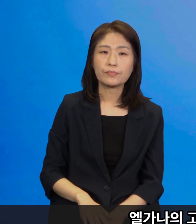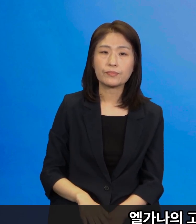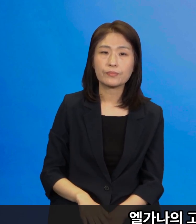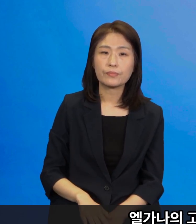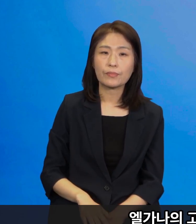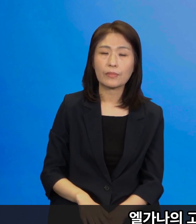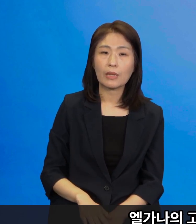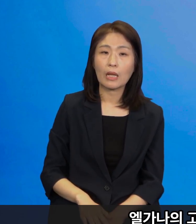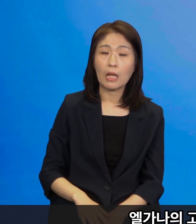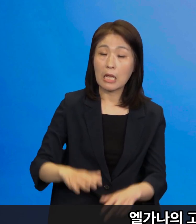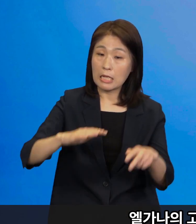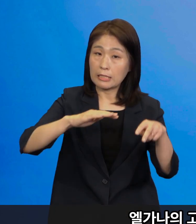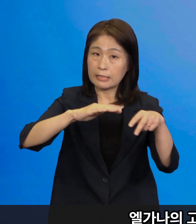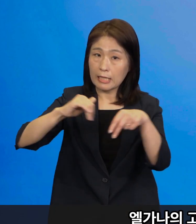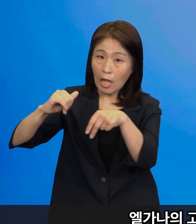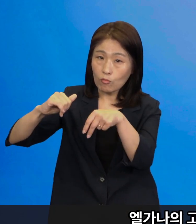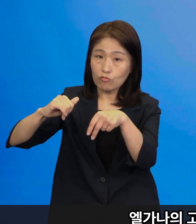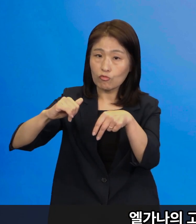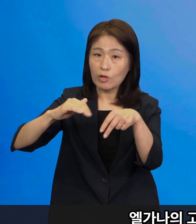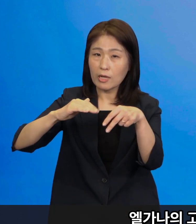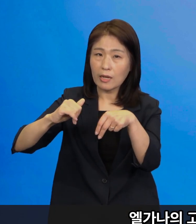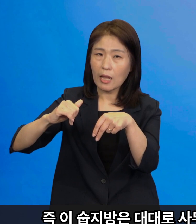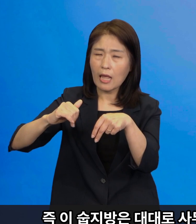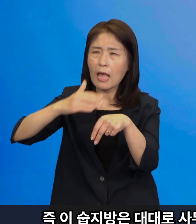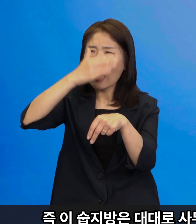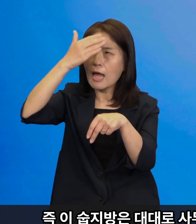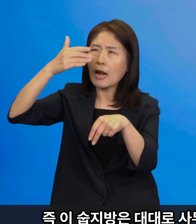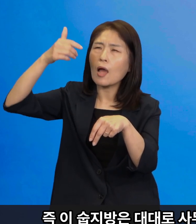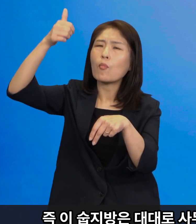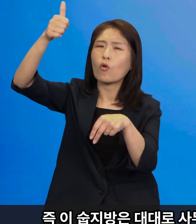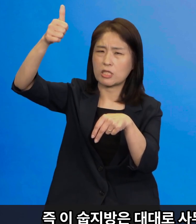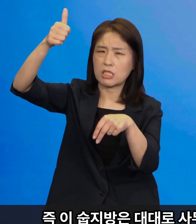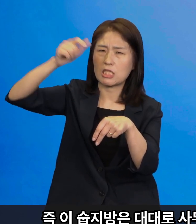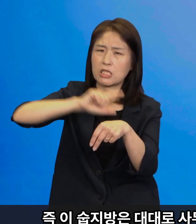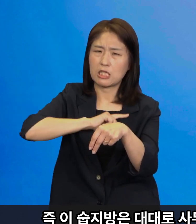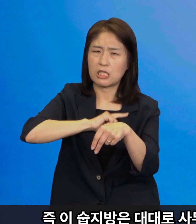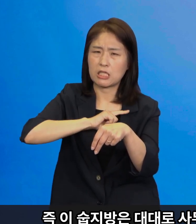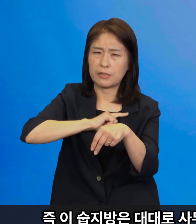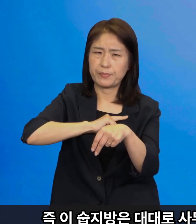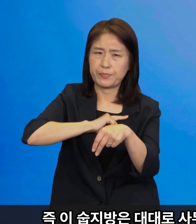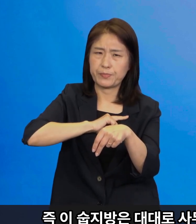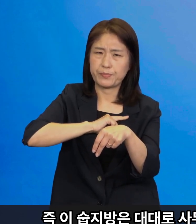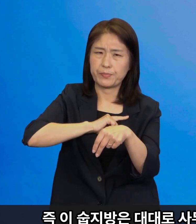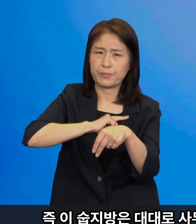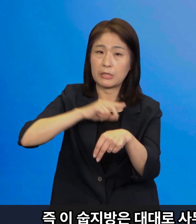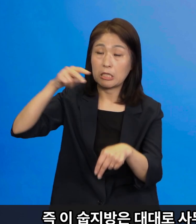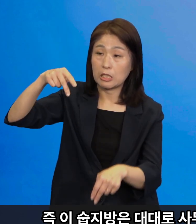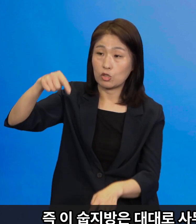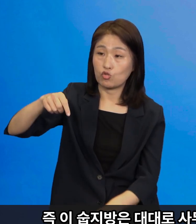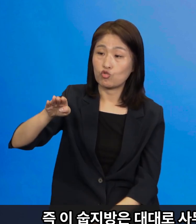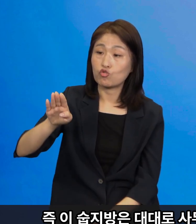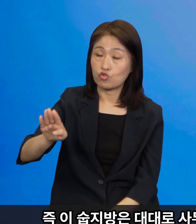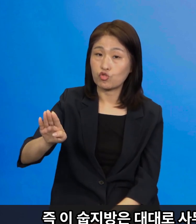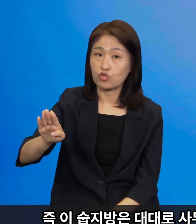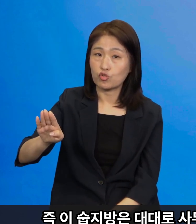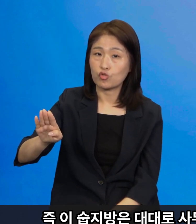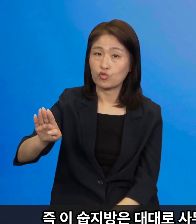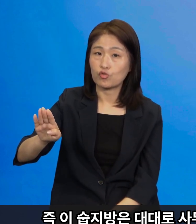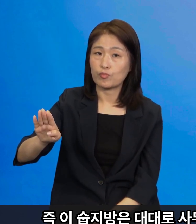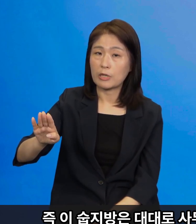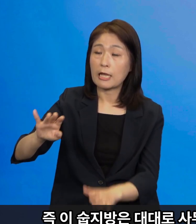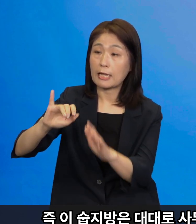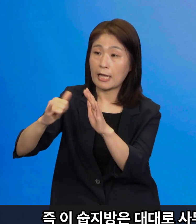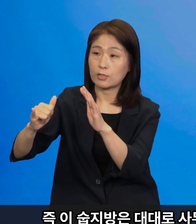아버지 엘가나의 고조 할아버지 이름입니다. 즉, 이 숲지방은 대대로 사무엘의 집안이 조상